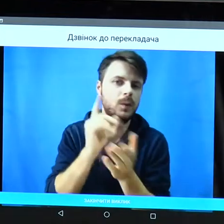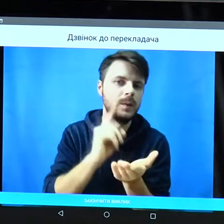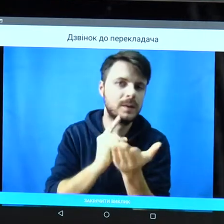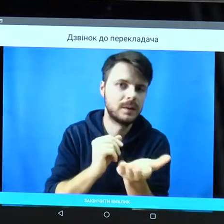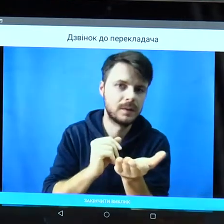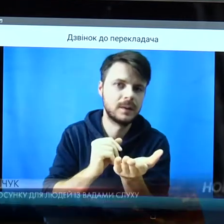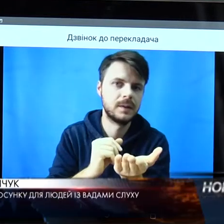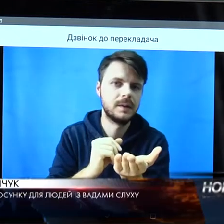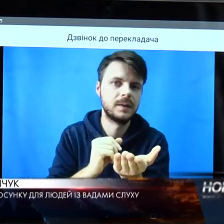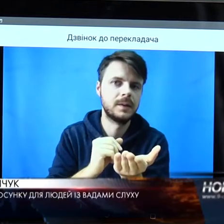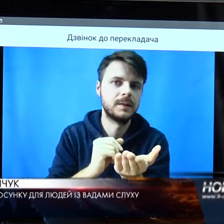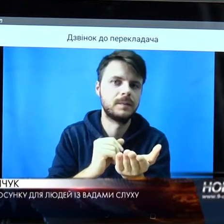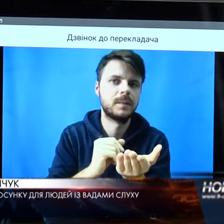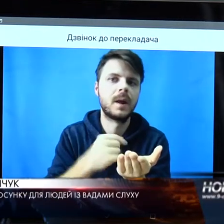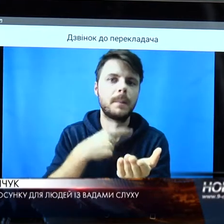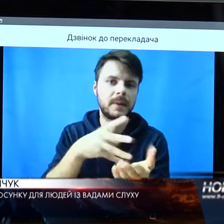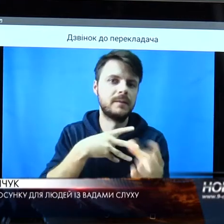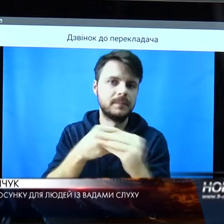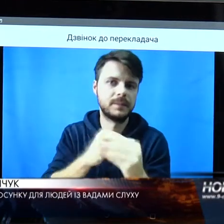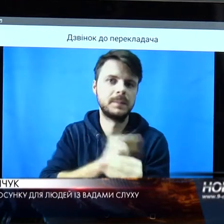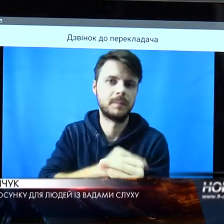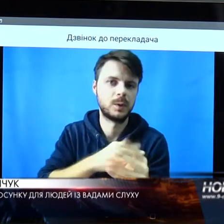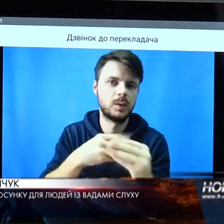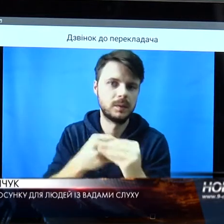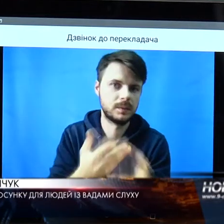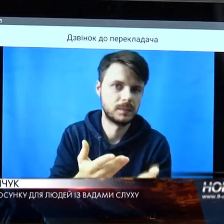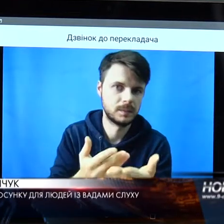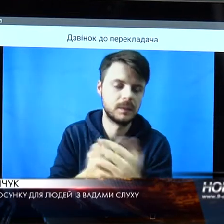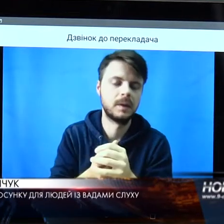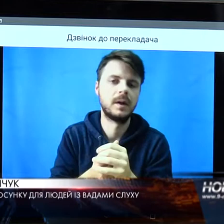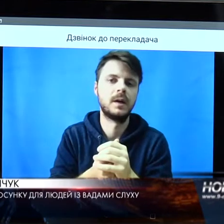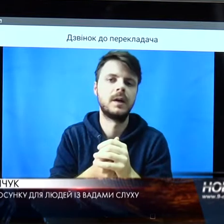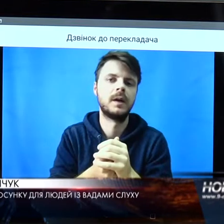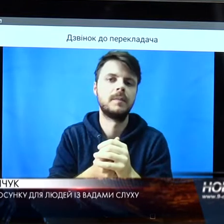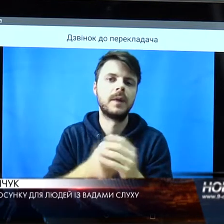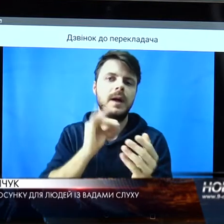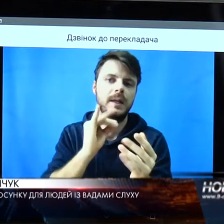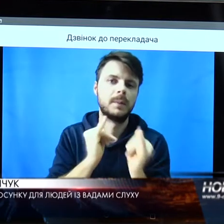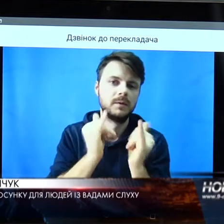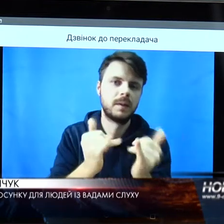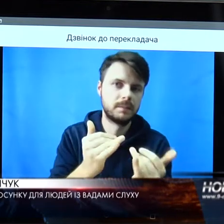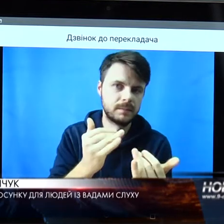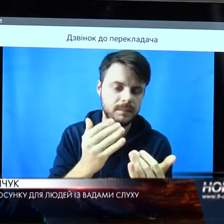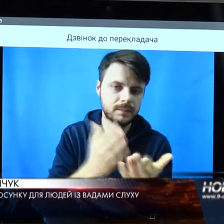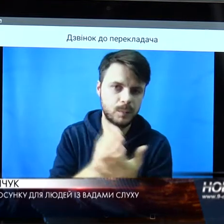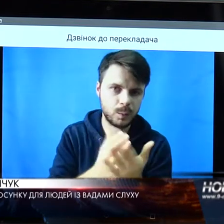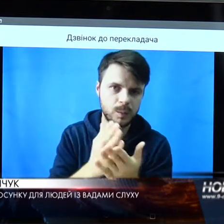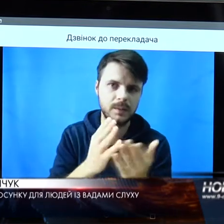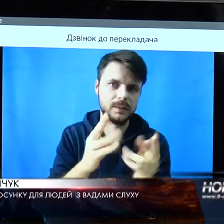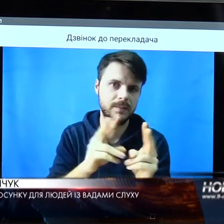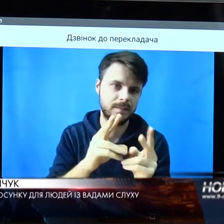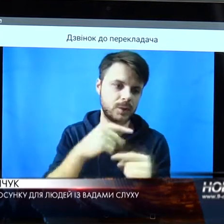Ми співпрацюємо зі Всеукраїнським товариством глухих. Надаємо послуги через мобільні додатки.